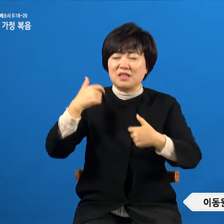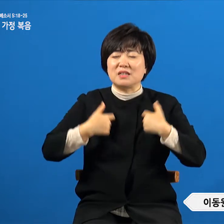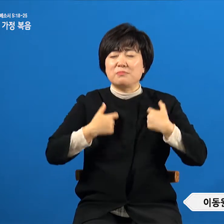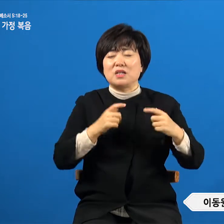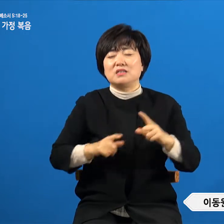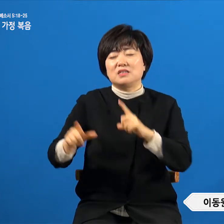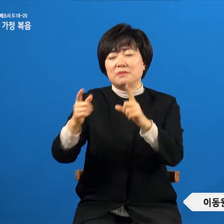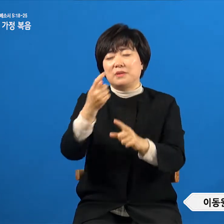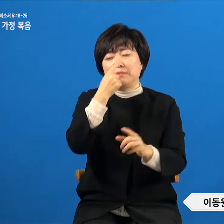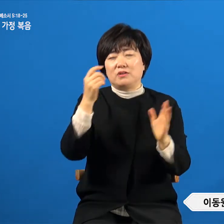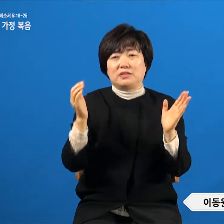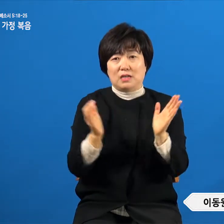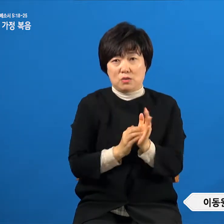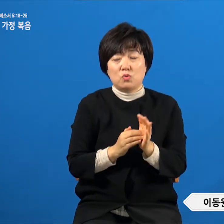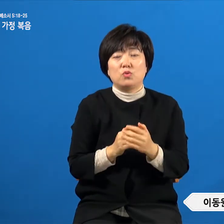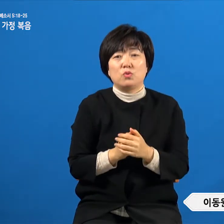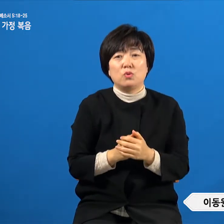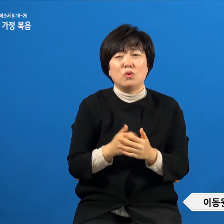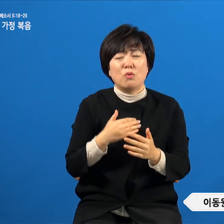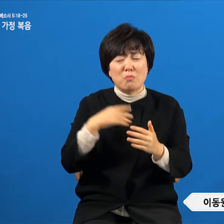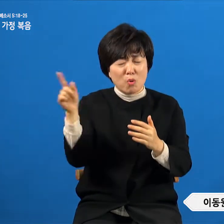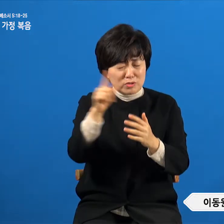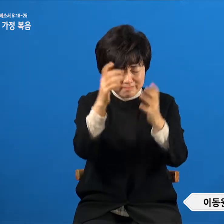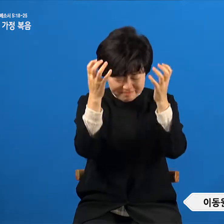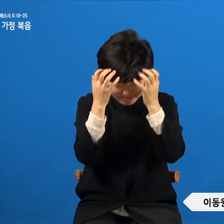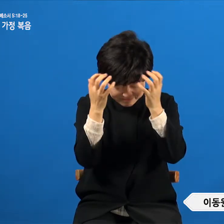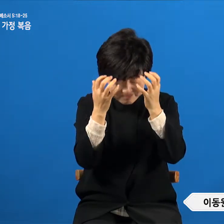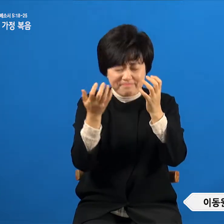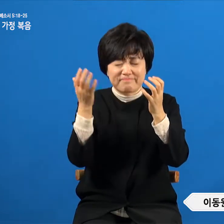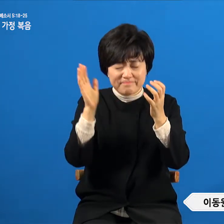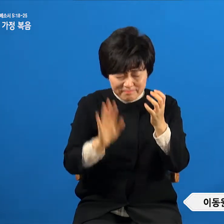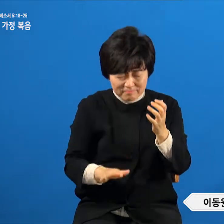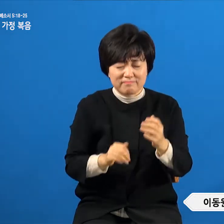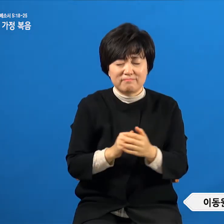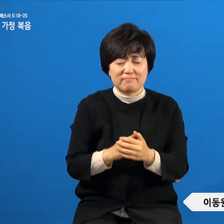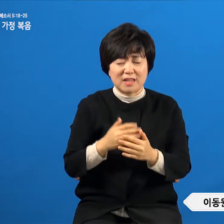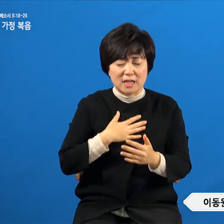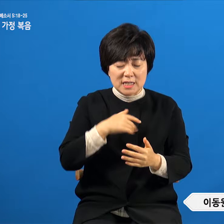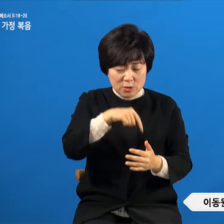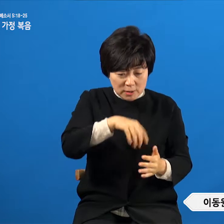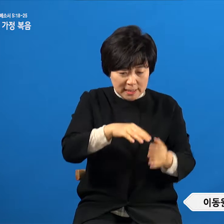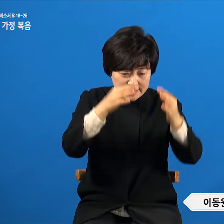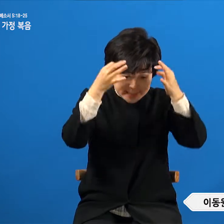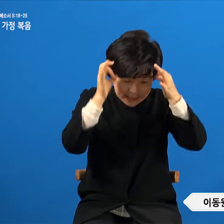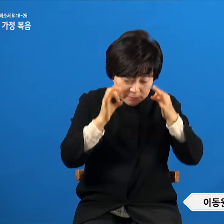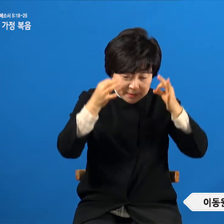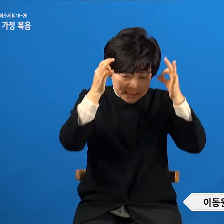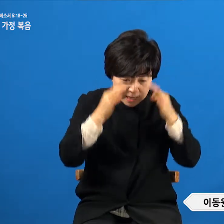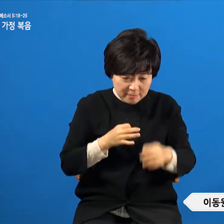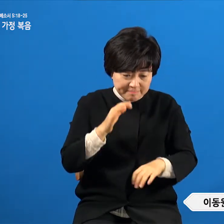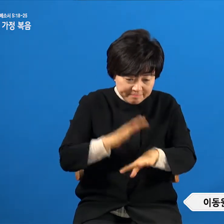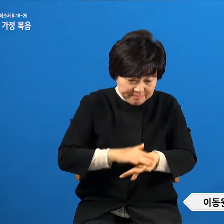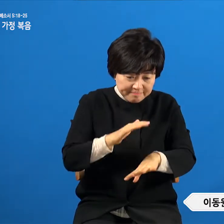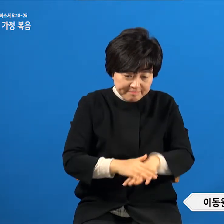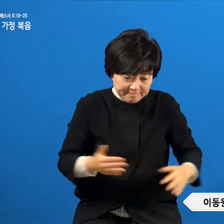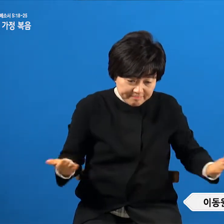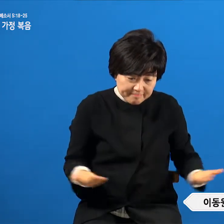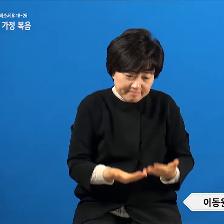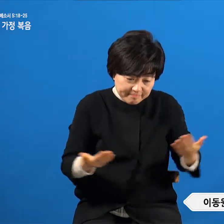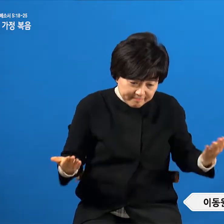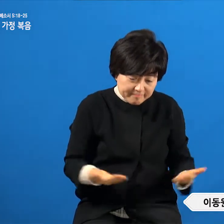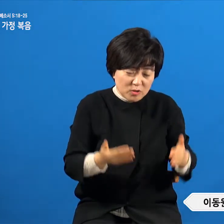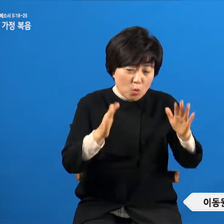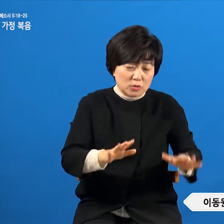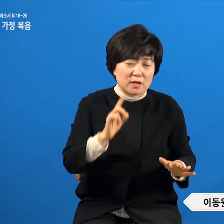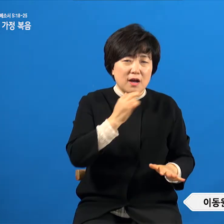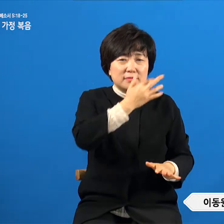삶을 배웠다고. 우리는 온갖 역경을 넘어서서 우리는 이 땅에서 땀 흘려 일했고, 그리고 이 섬은 마침내